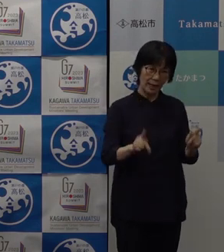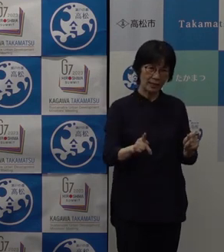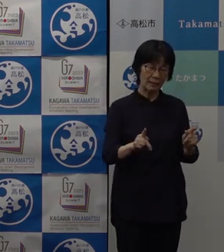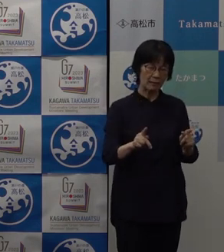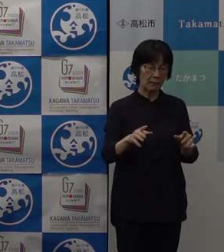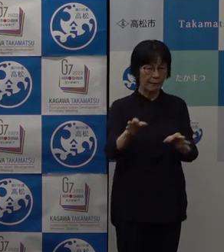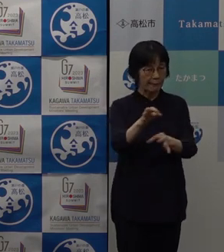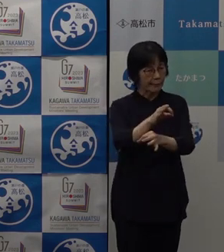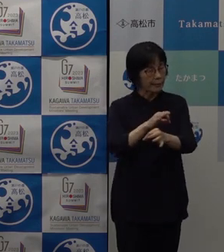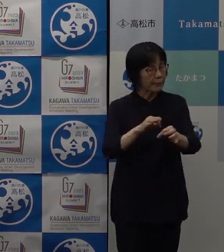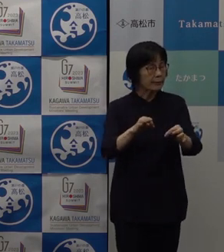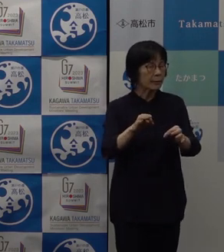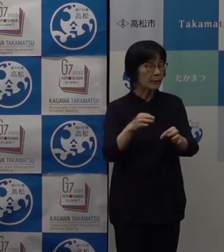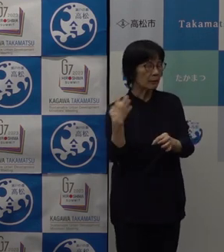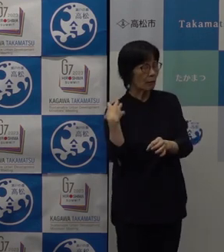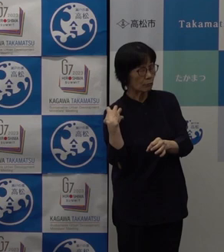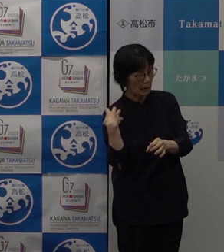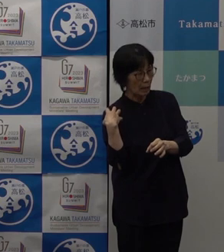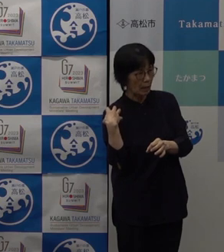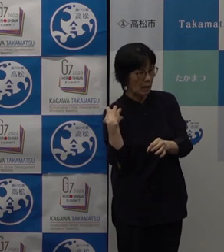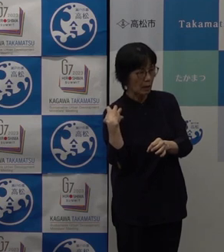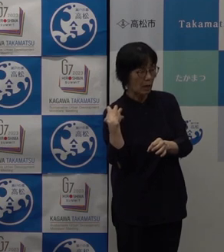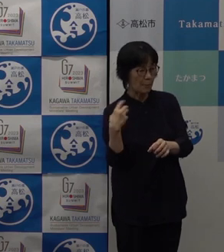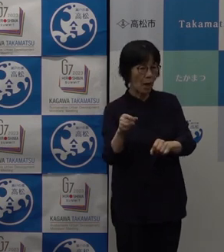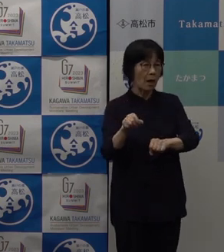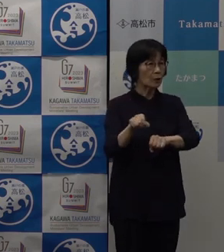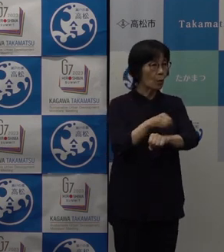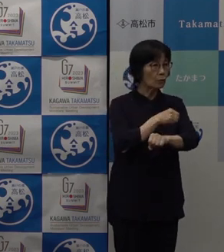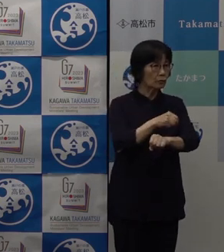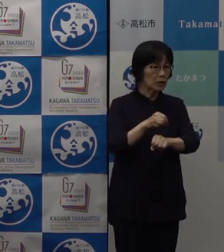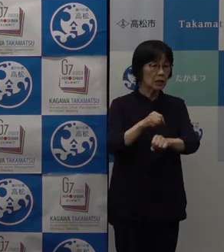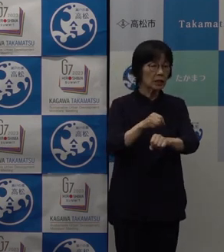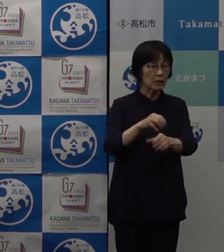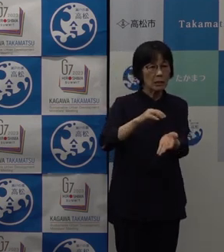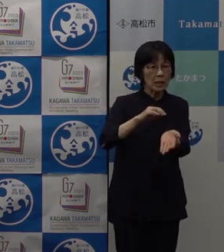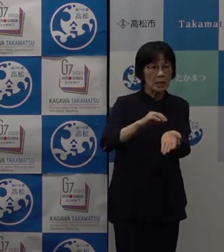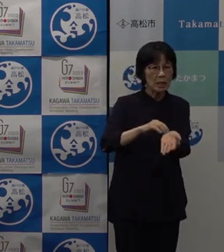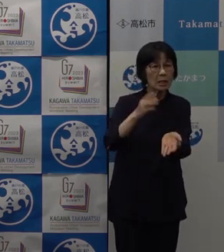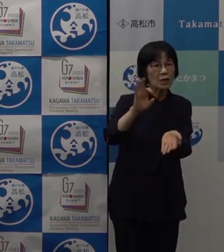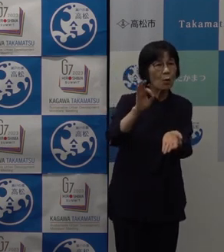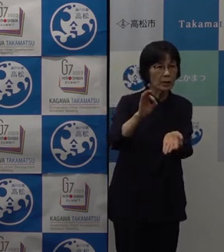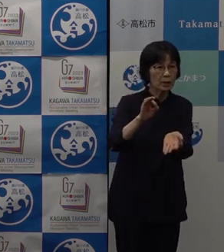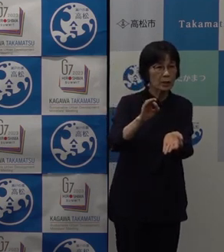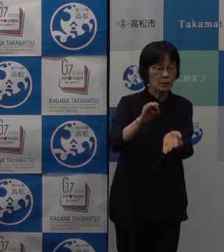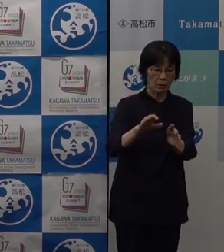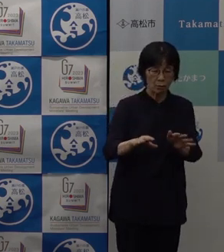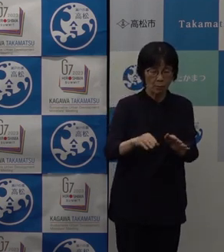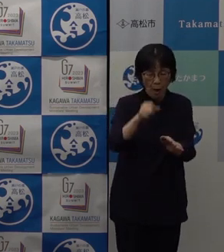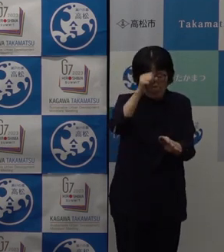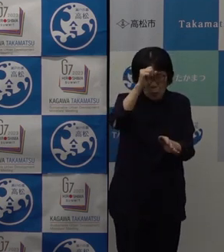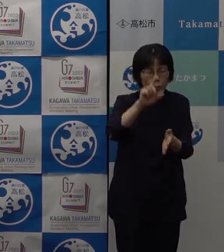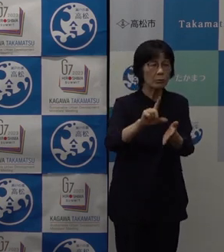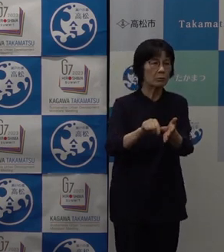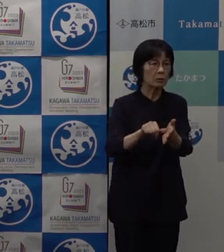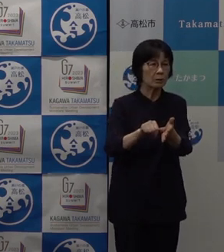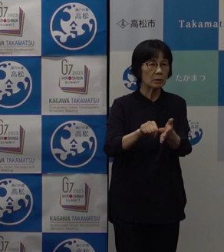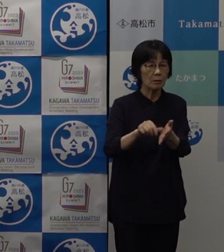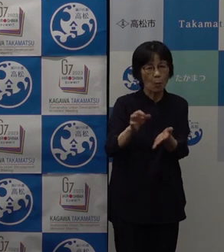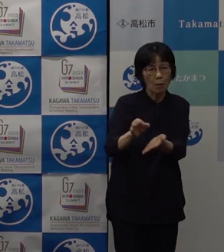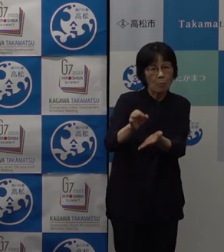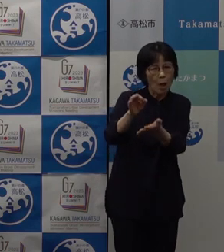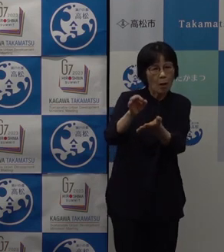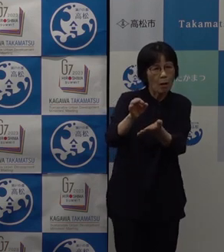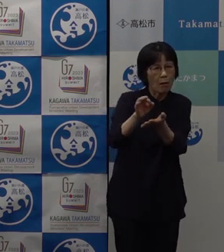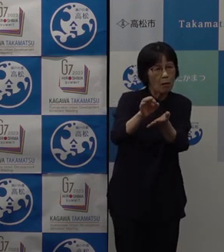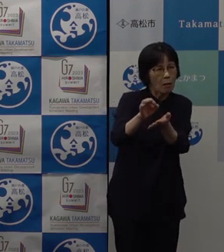経済的負担、まあ、特に医療費なんか突発的に子どもが病気になったようなときに、まあ、医療費がかなりかかって、経済